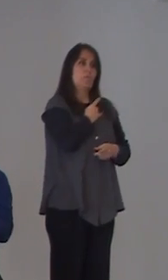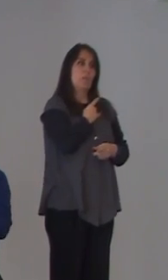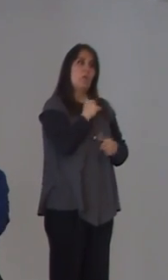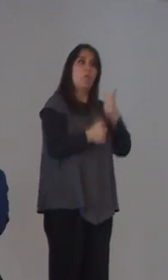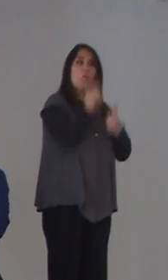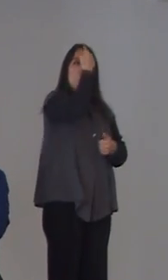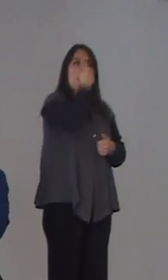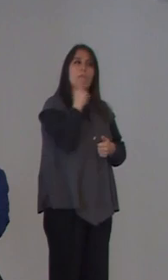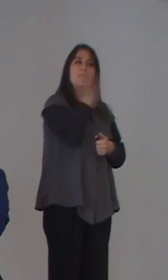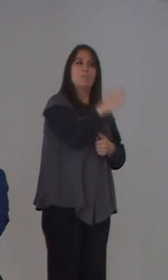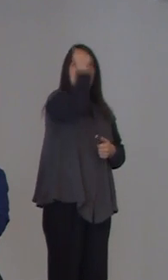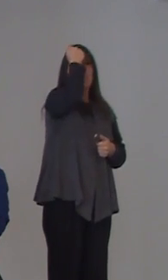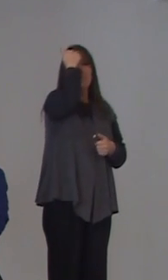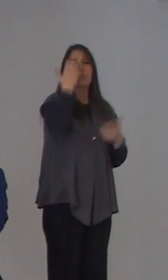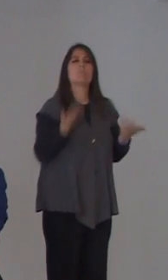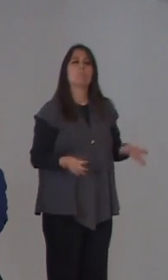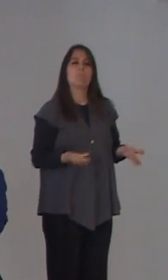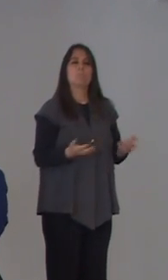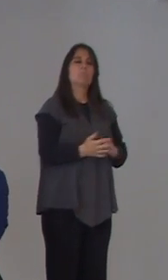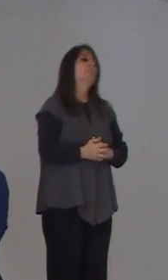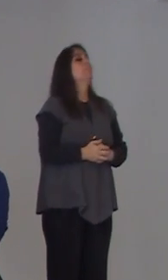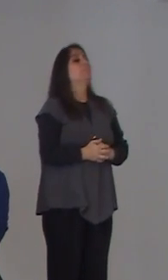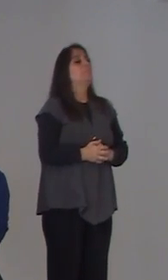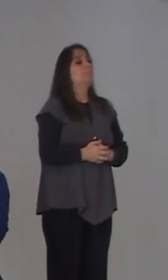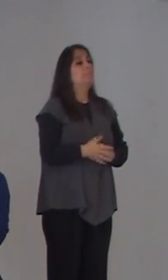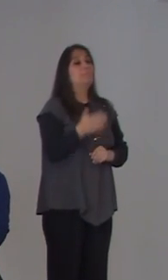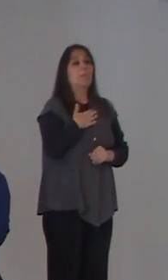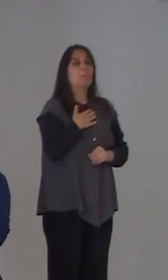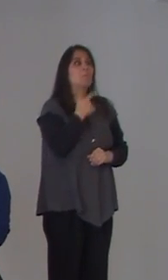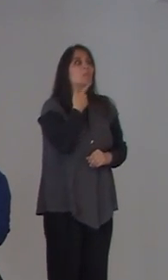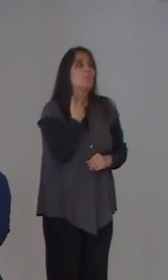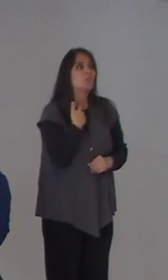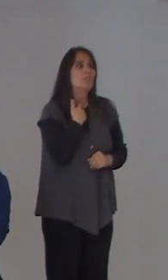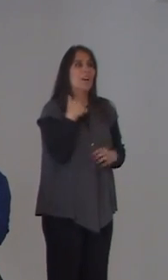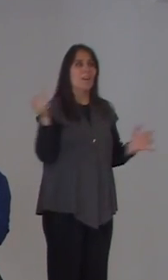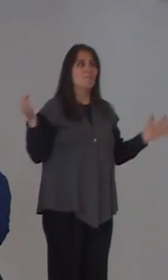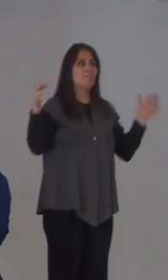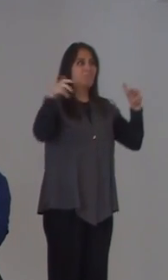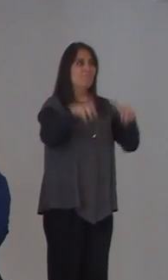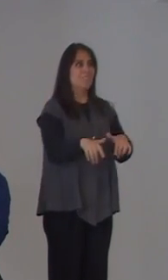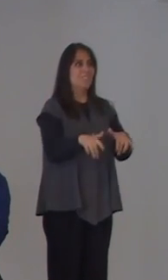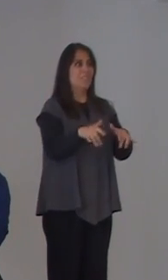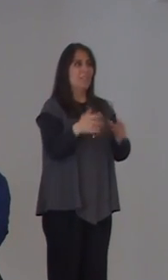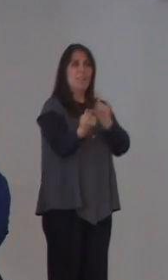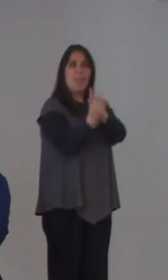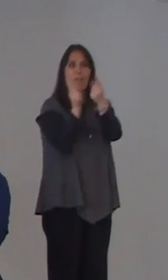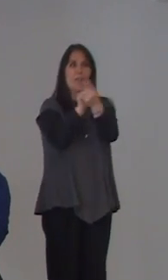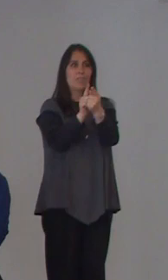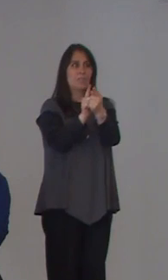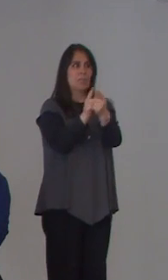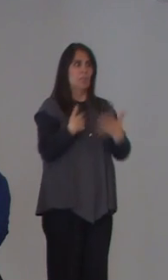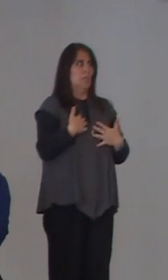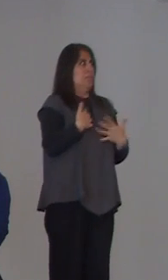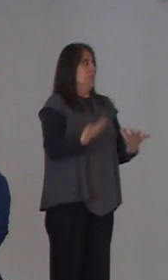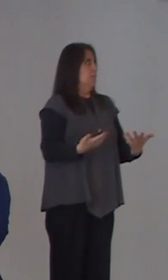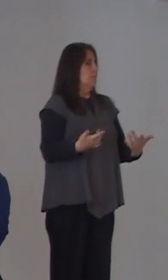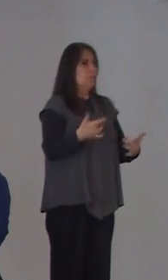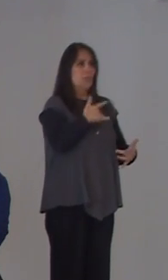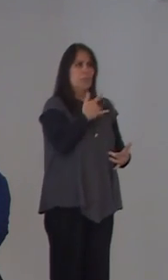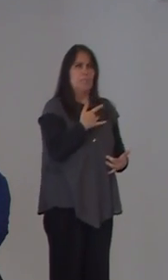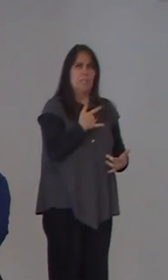agradezco porque a mí me encanta venir a encuentros donde uno siente también que le mueve el piso. Y